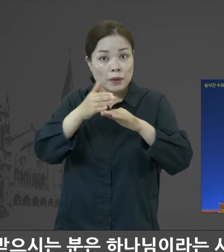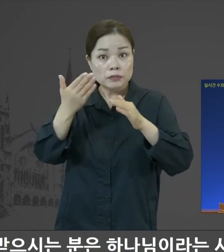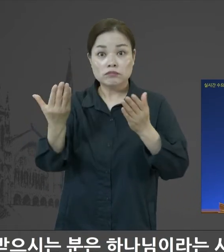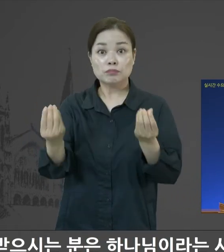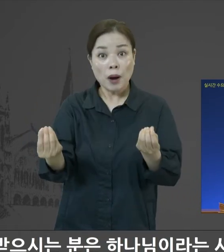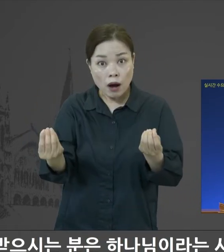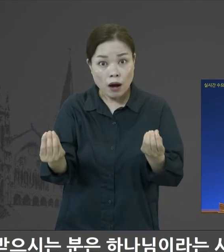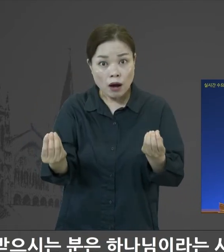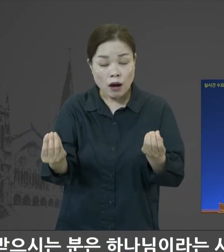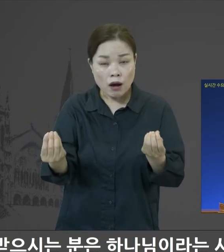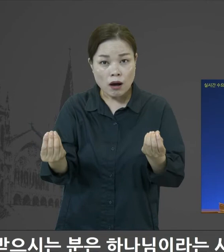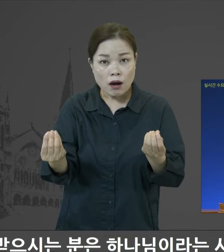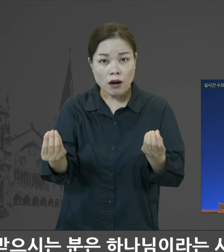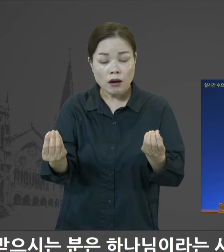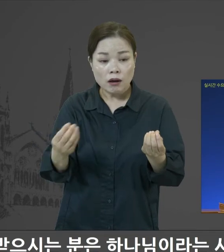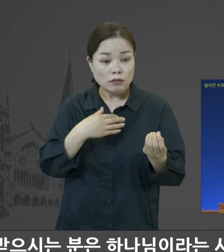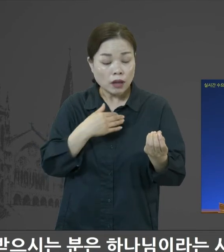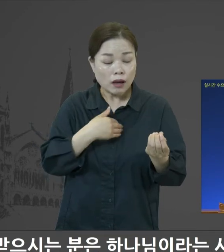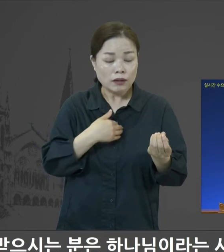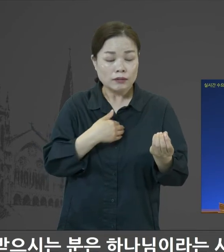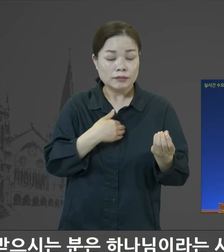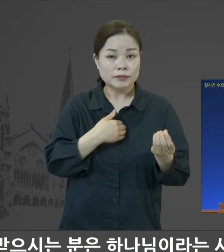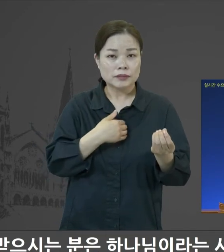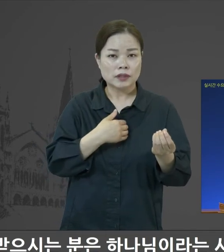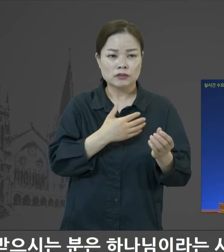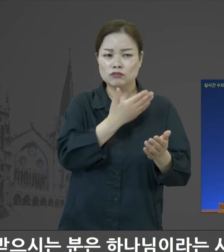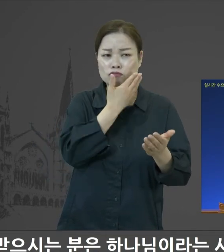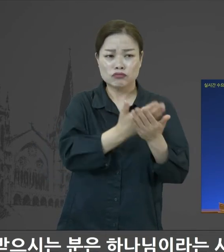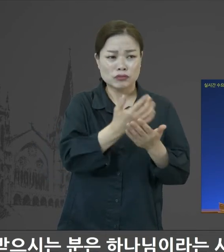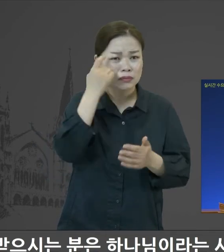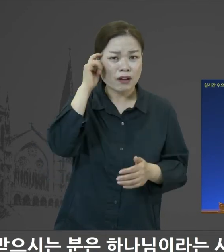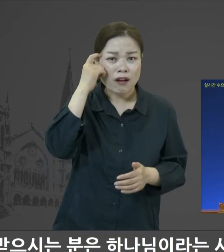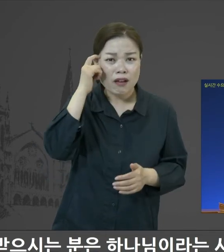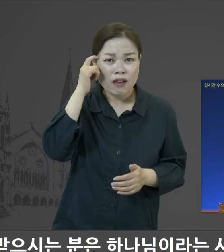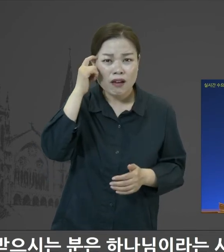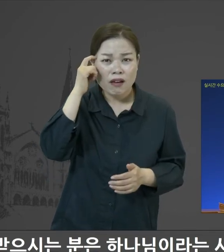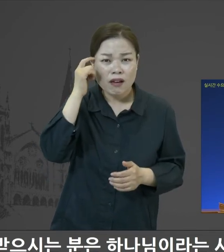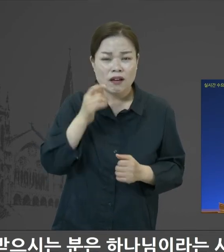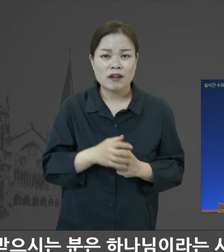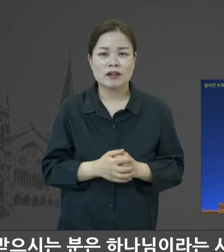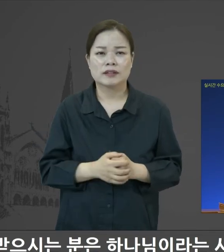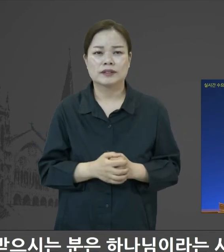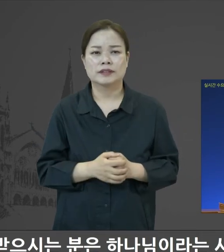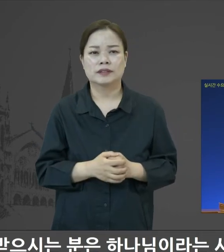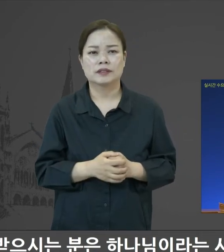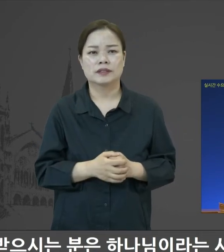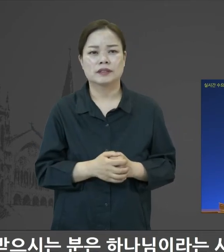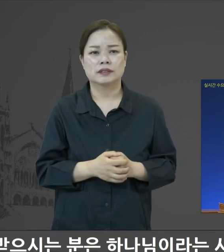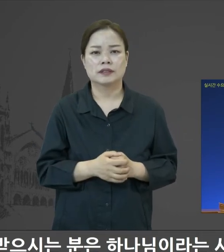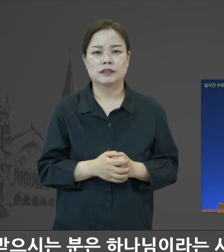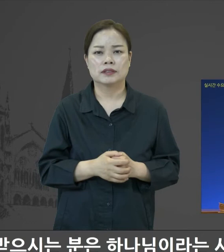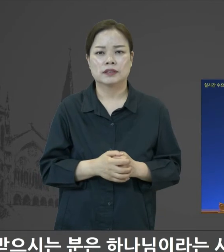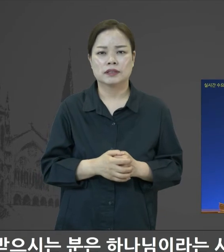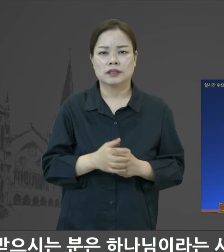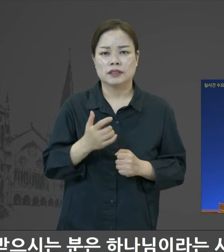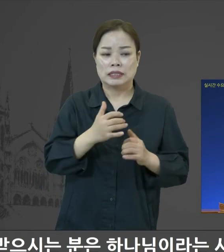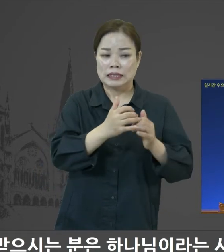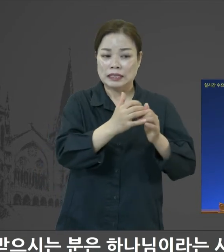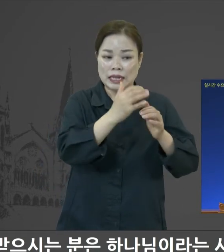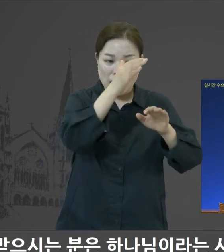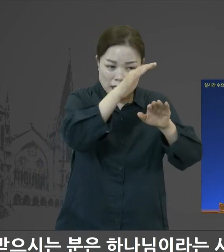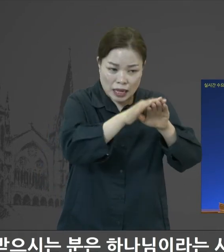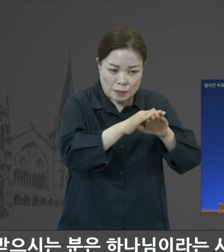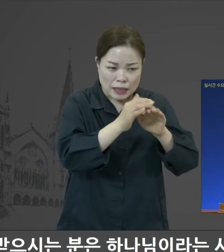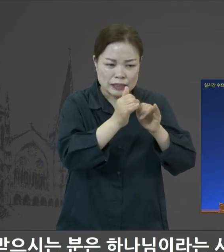드렸다, 여기에 너무 많은 포인트가 있어요. 예배는 인간 중심으로